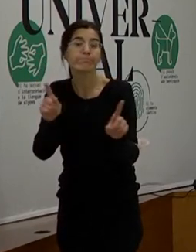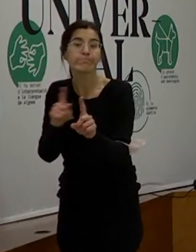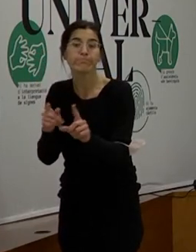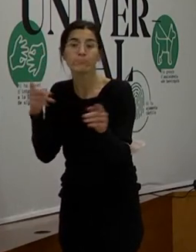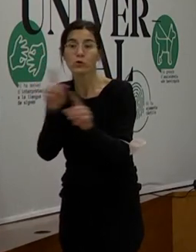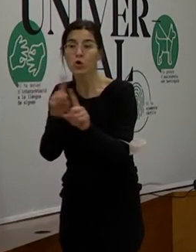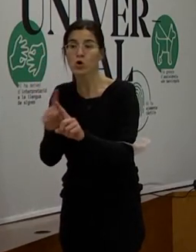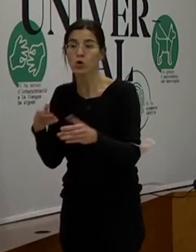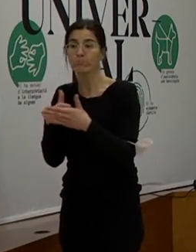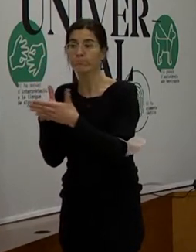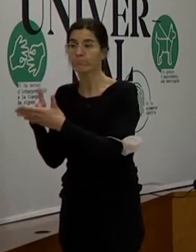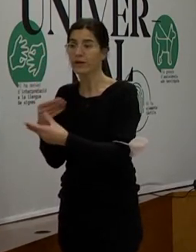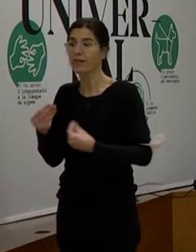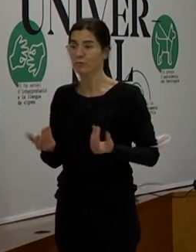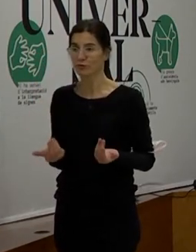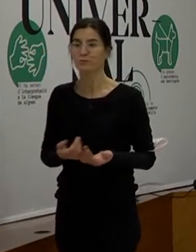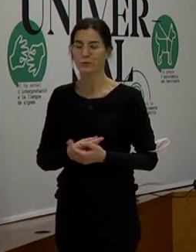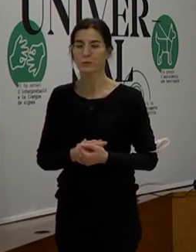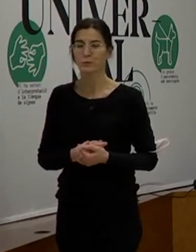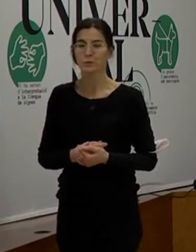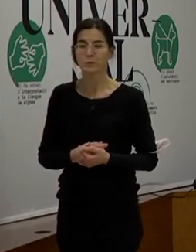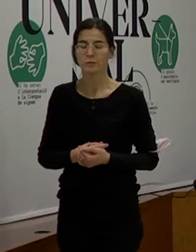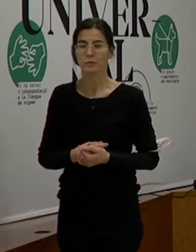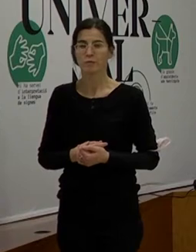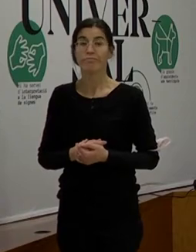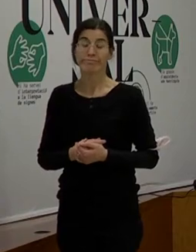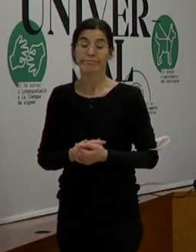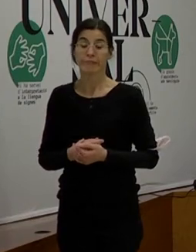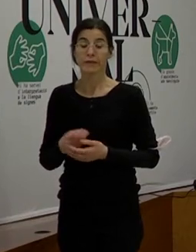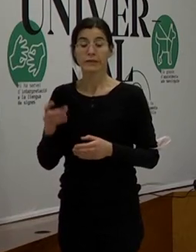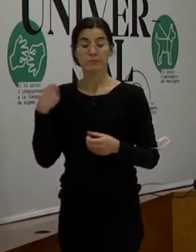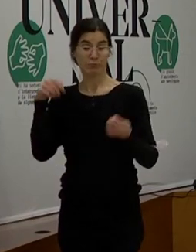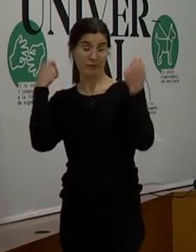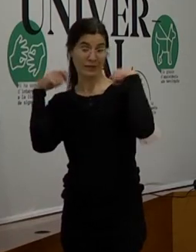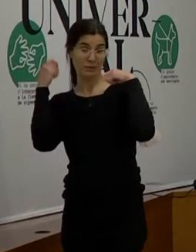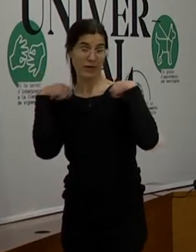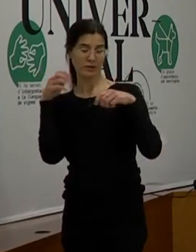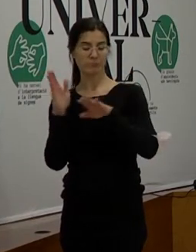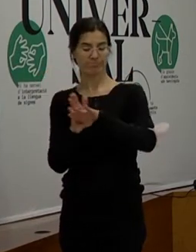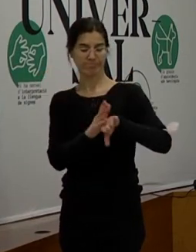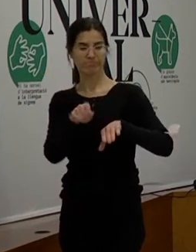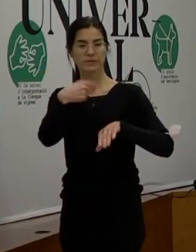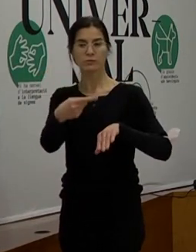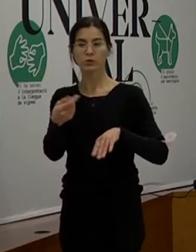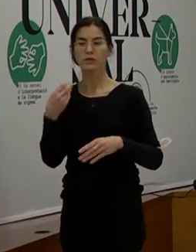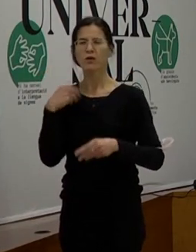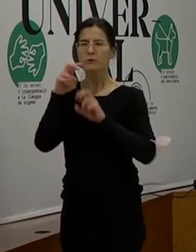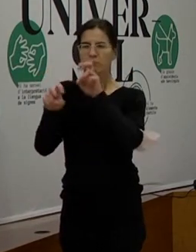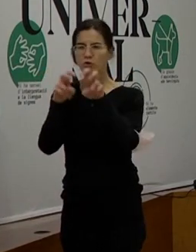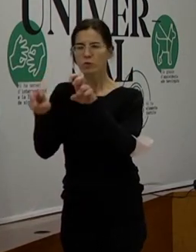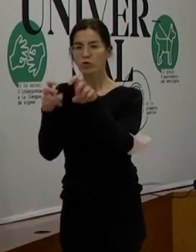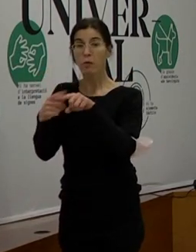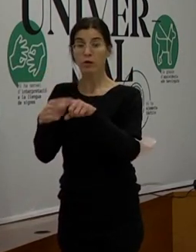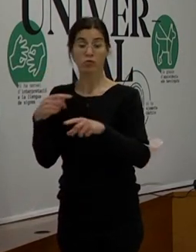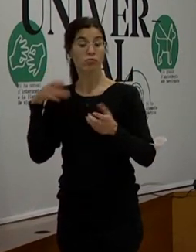Després d'aquestes activitats, es va estar buscant, vam estar buscant, perquè ens vam trobar